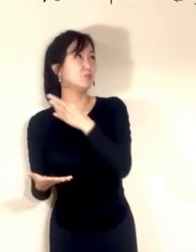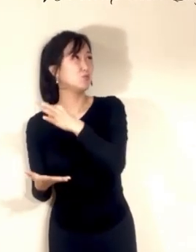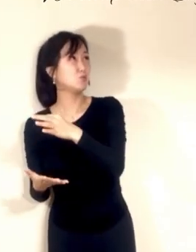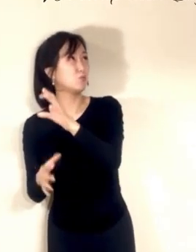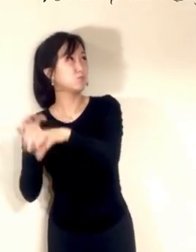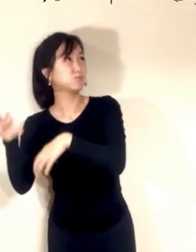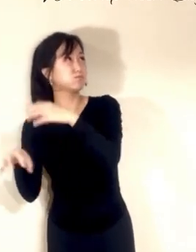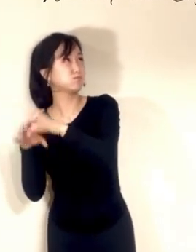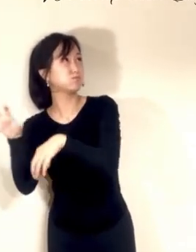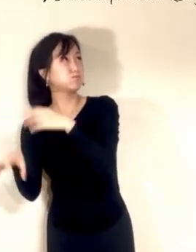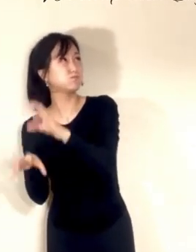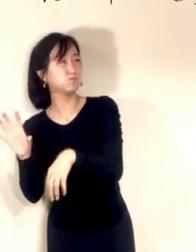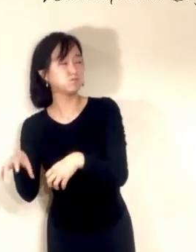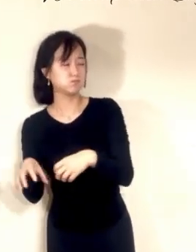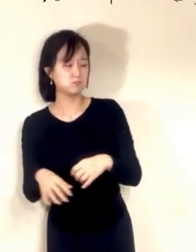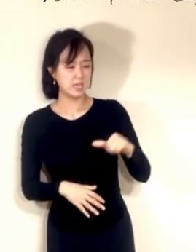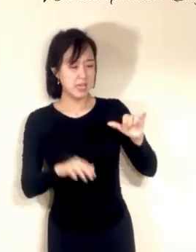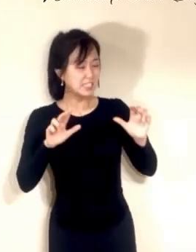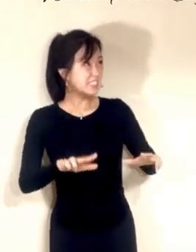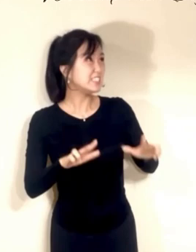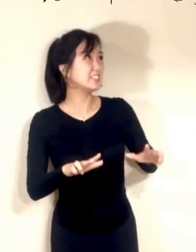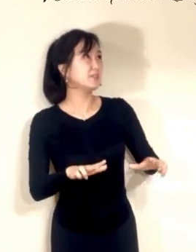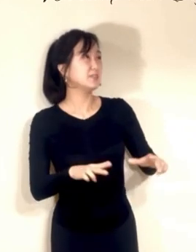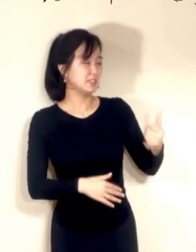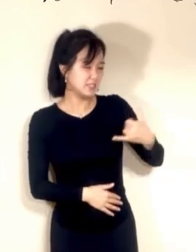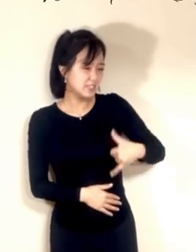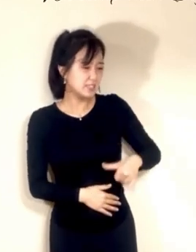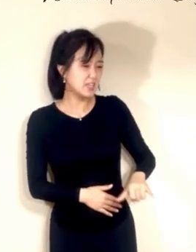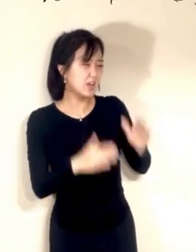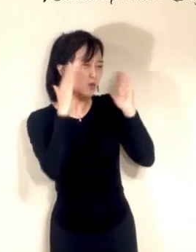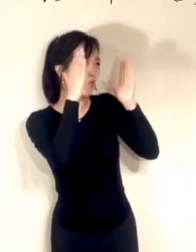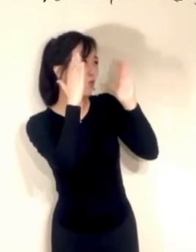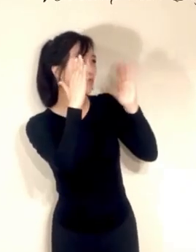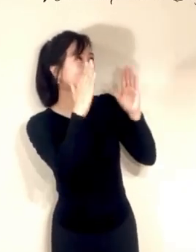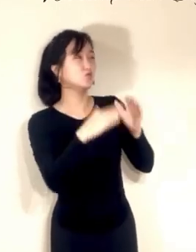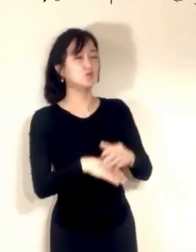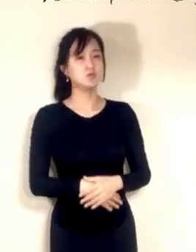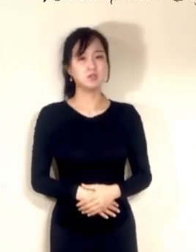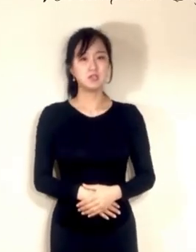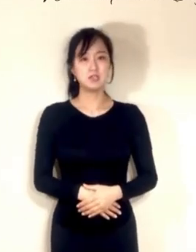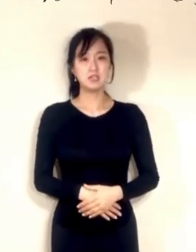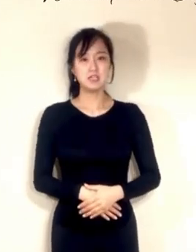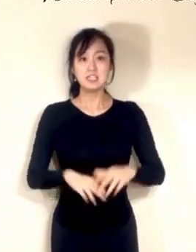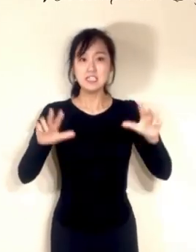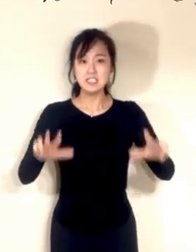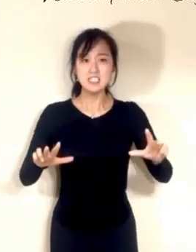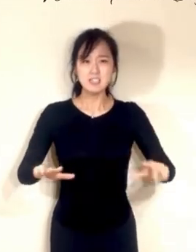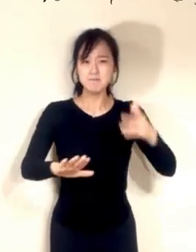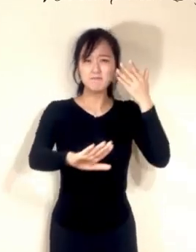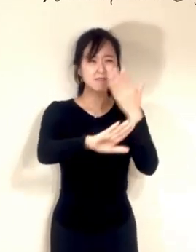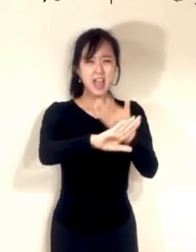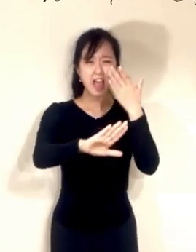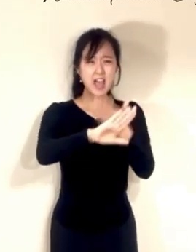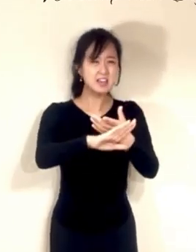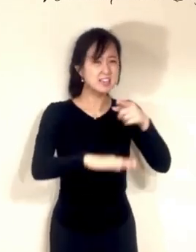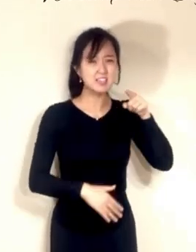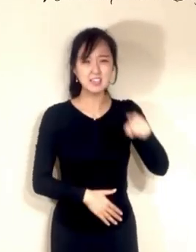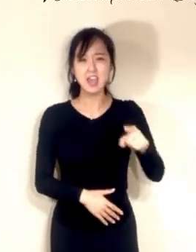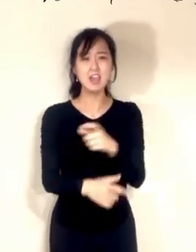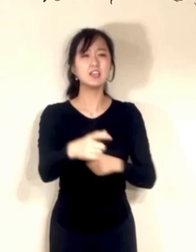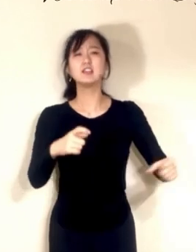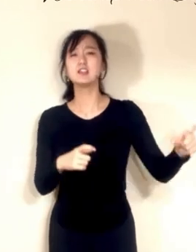지금은 돈 벌 때라고, 지금은 자녀 공부시켜야 될 때라고, 지금은 다른 것에